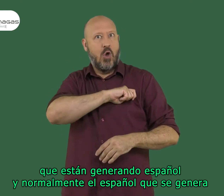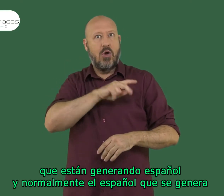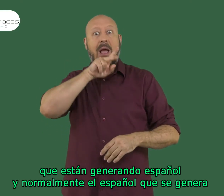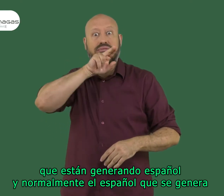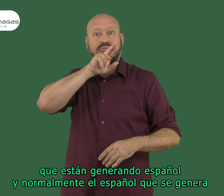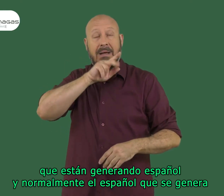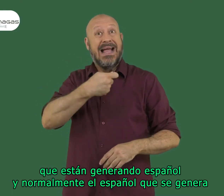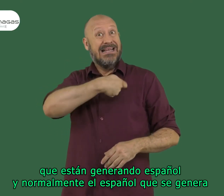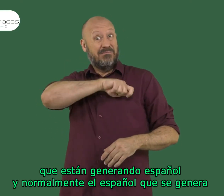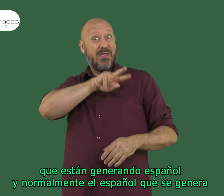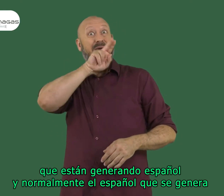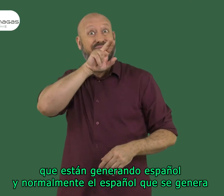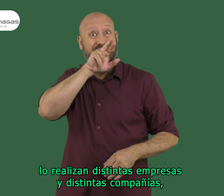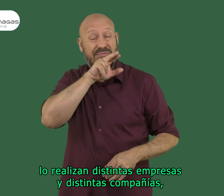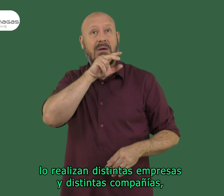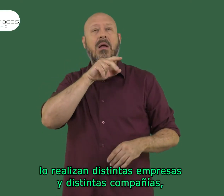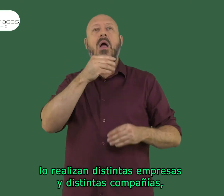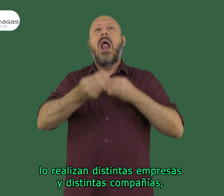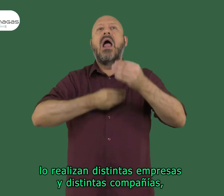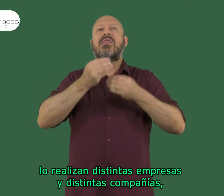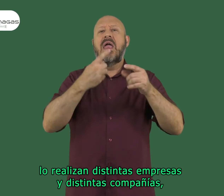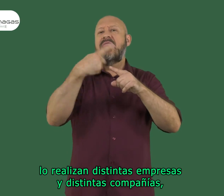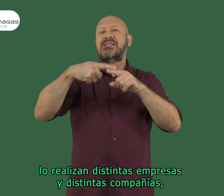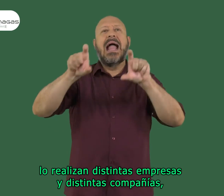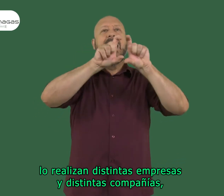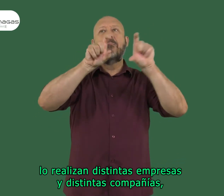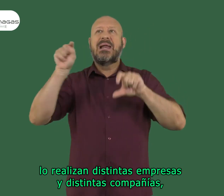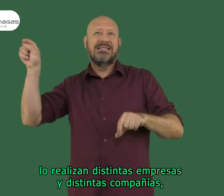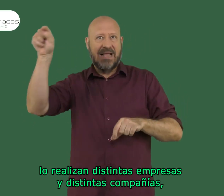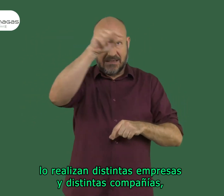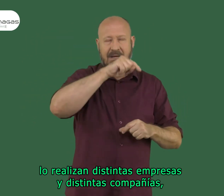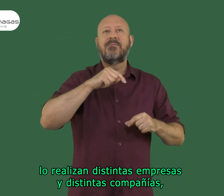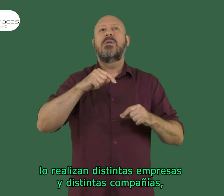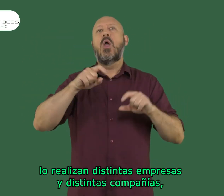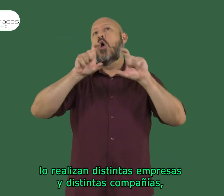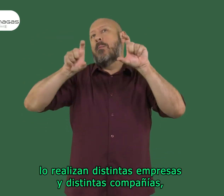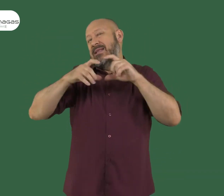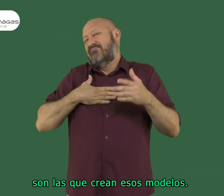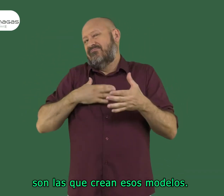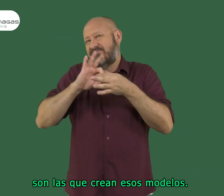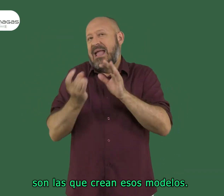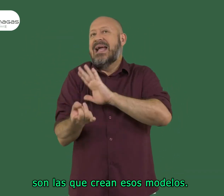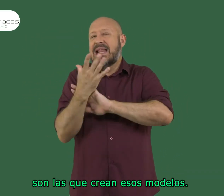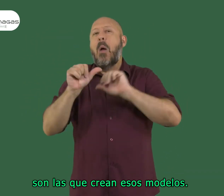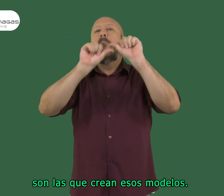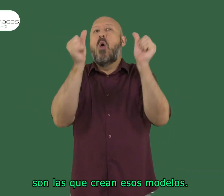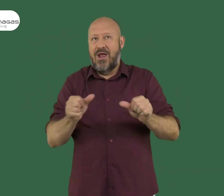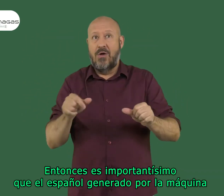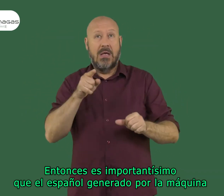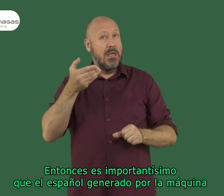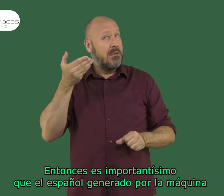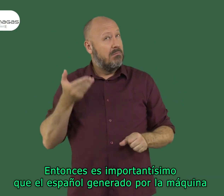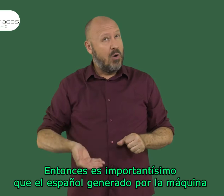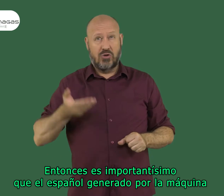normalmente el español que se genera lo realizan distintas empresas y distintas compañías son las que crean esos modelos. Entonces